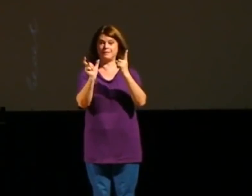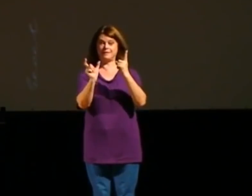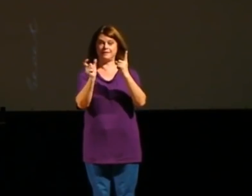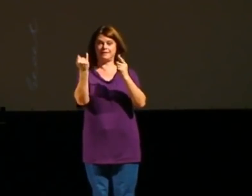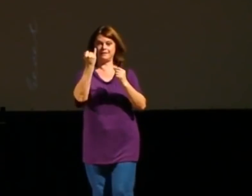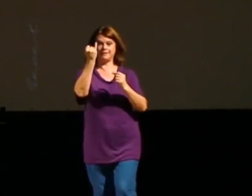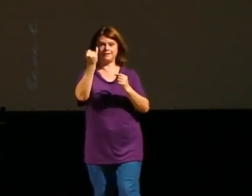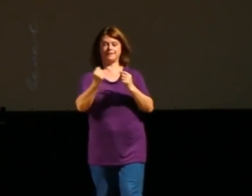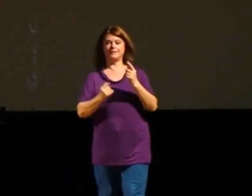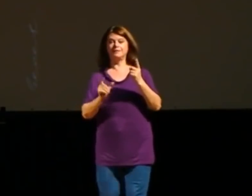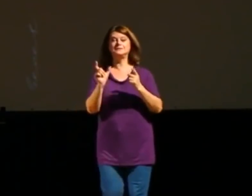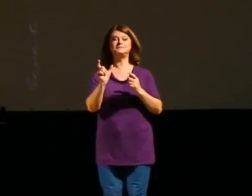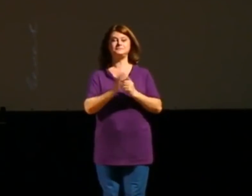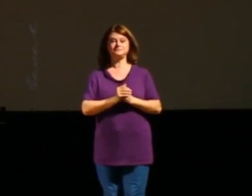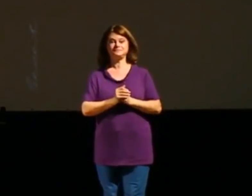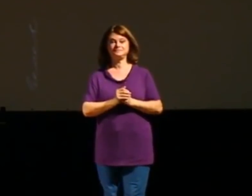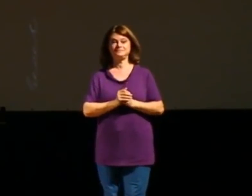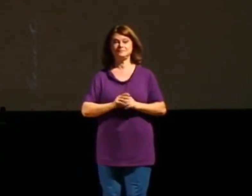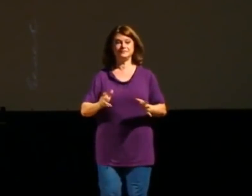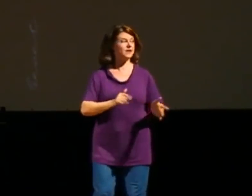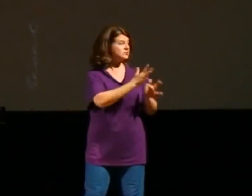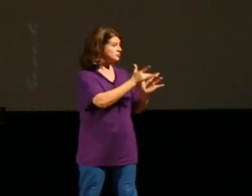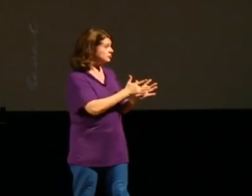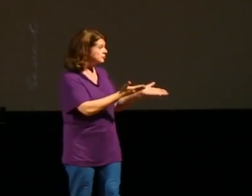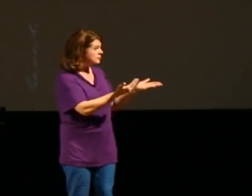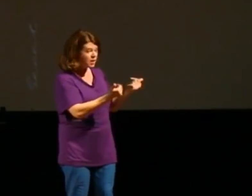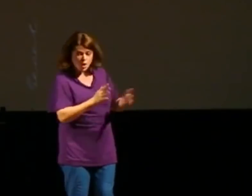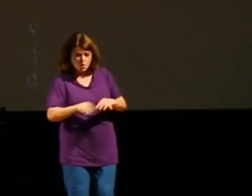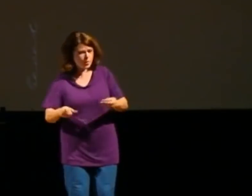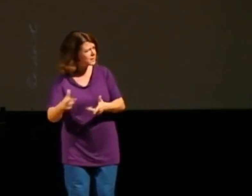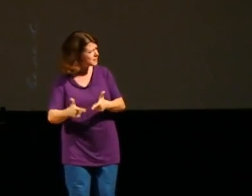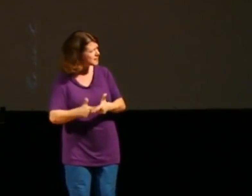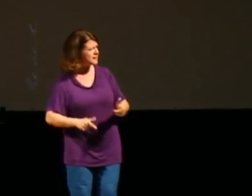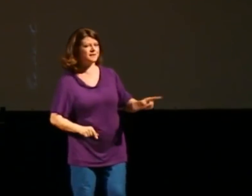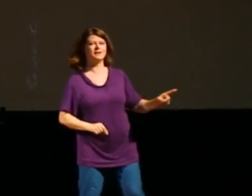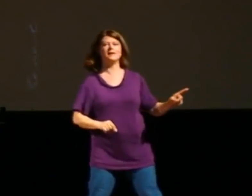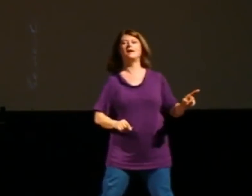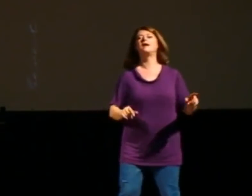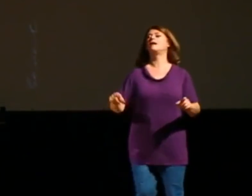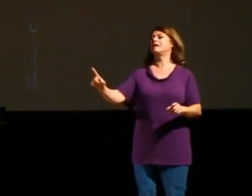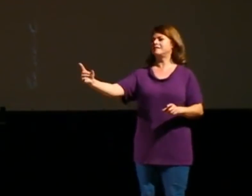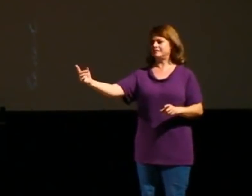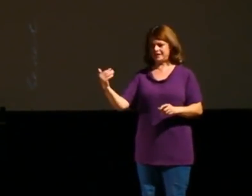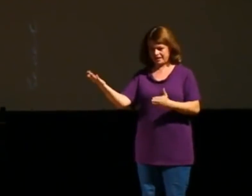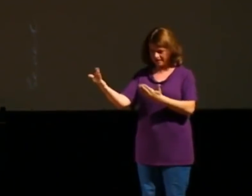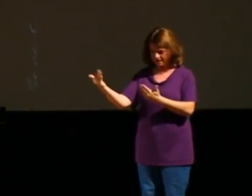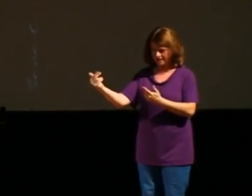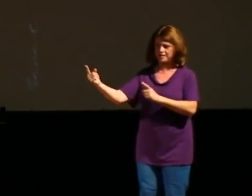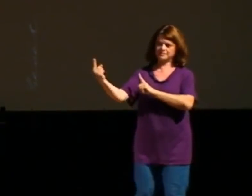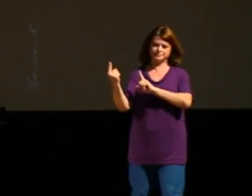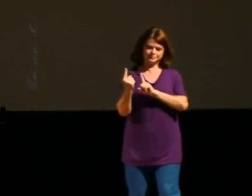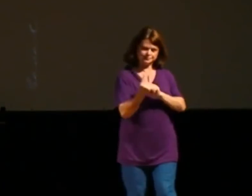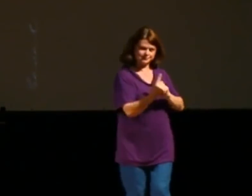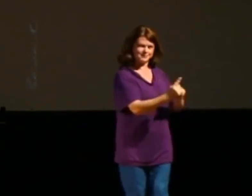Ele tira o moço, Jesus cura, ele tem um problema, ele tira o moço. Ele separa o moço, ele coloca o dedo no ouvido